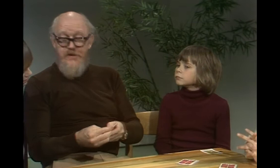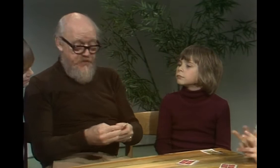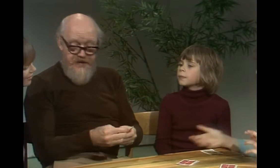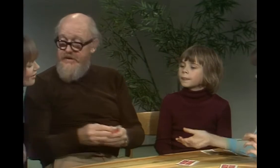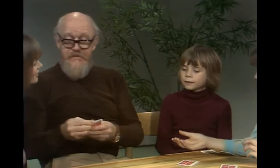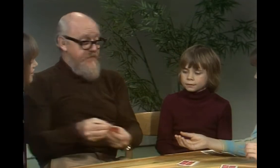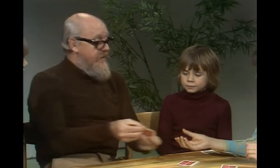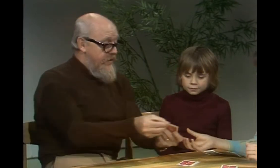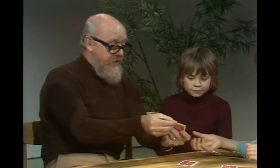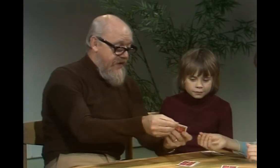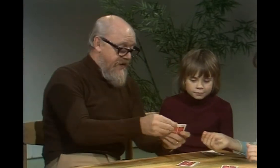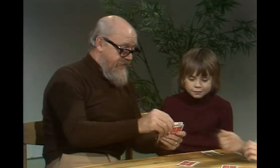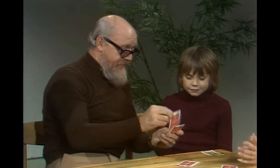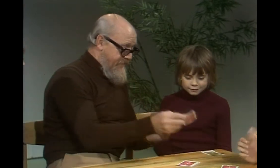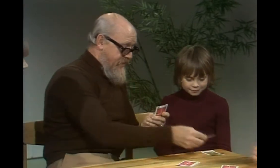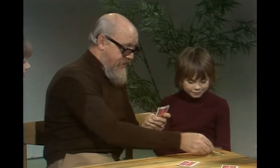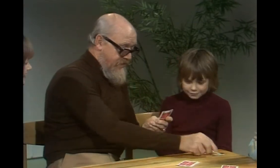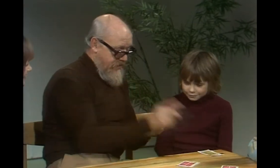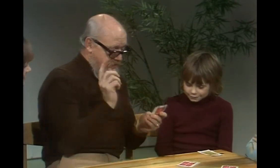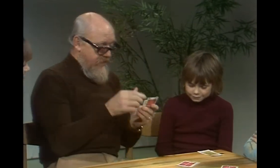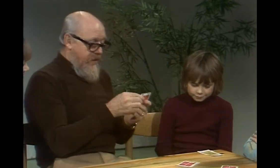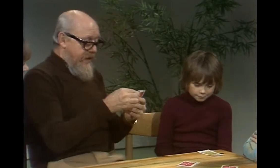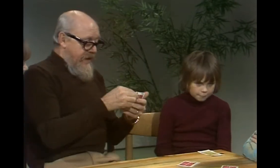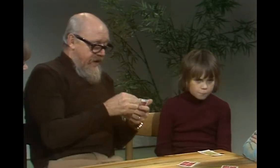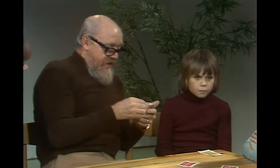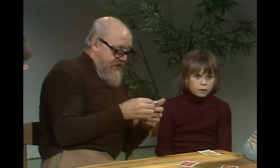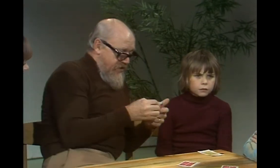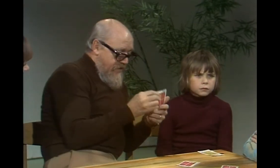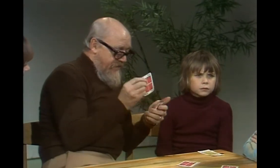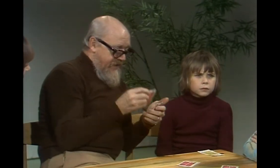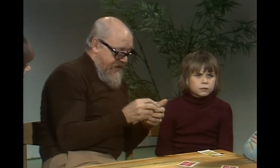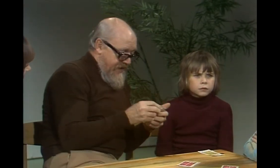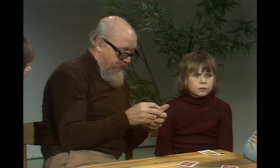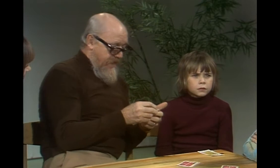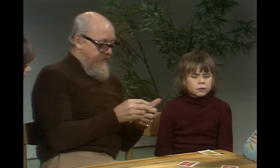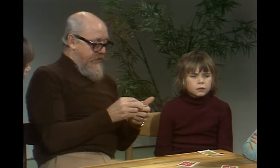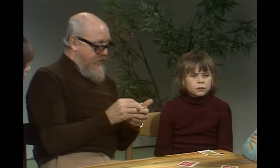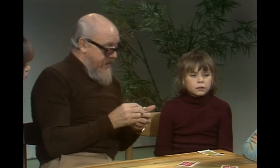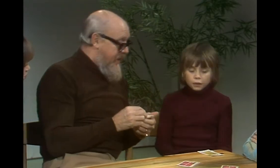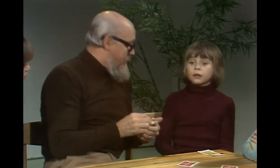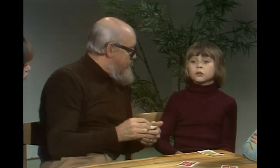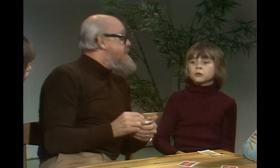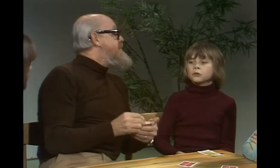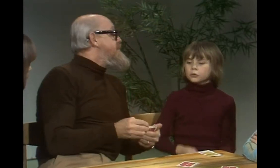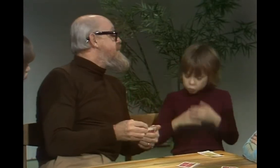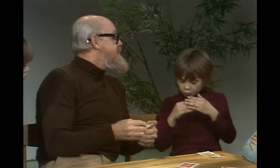Ja, stämmer. Duktig grabb. Ja, mycket duktig son. Sen kommer vi till frågar. Jo, det var så